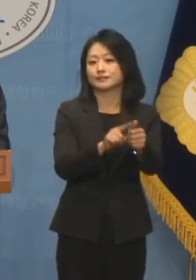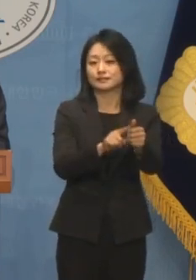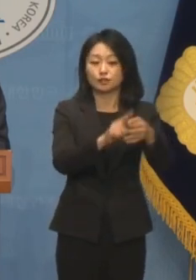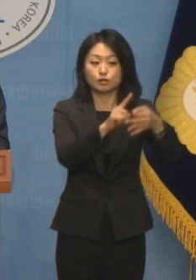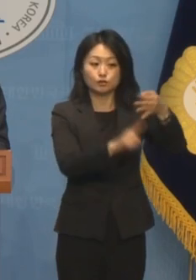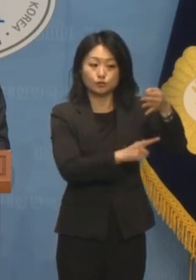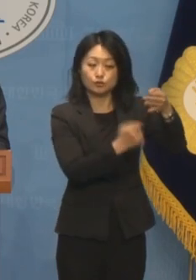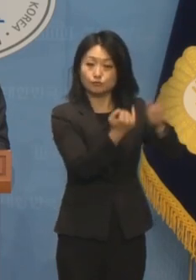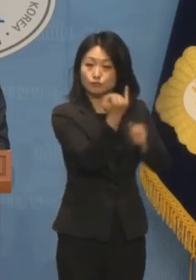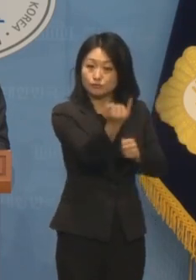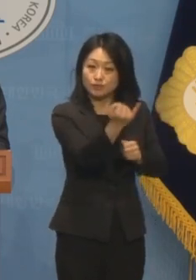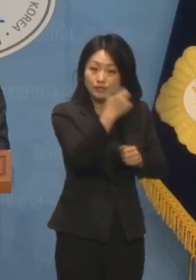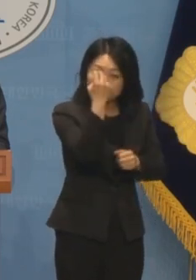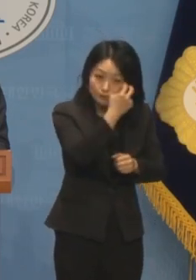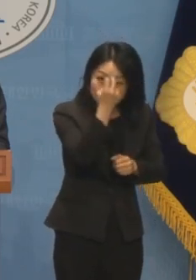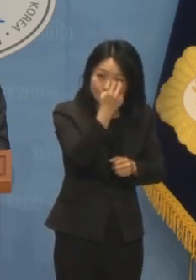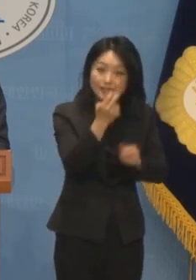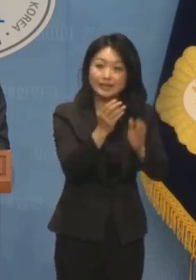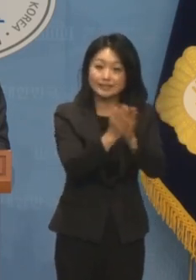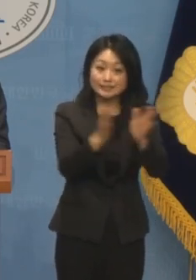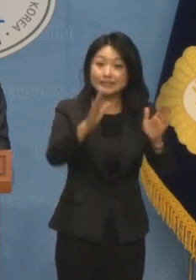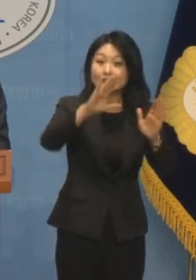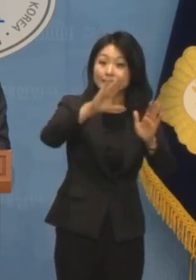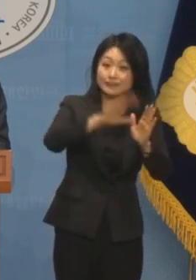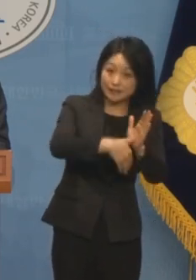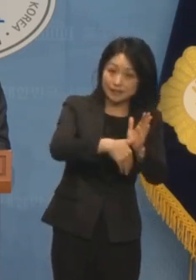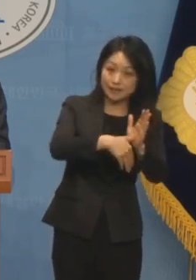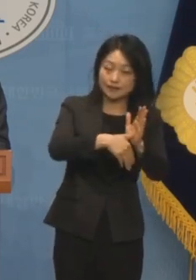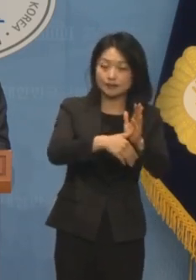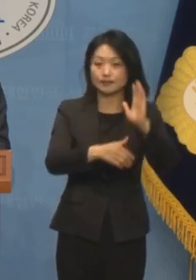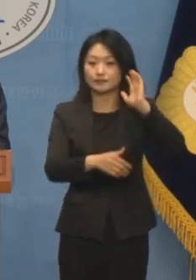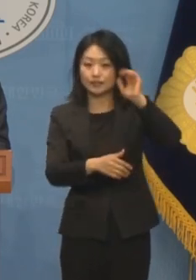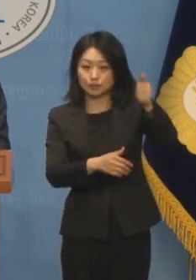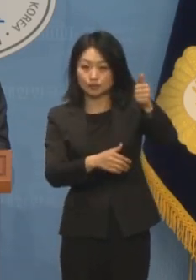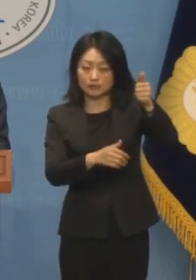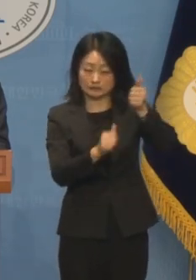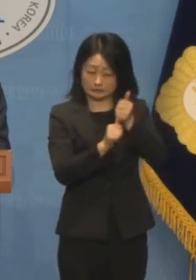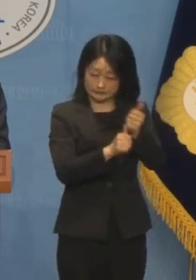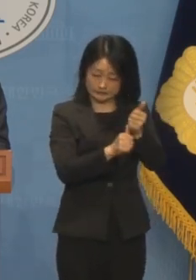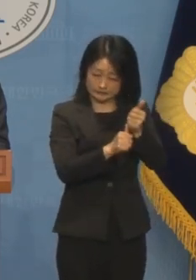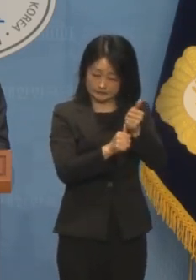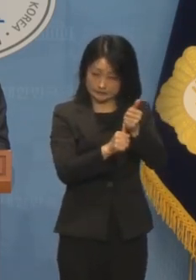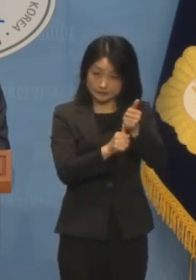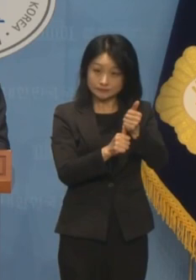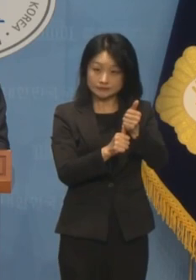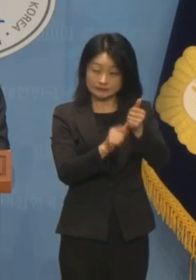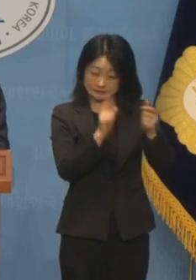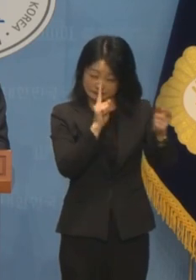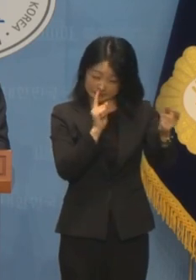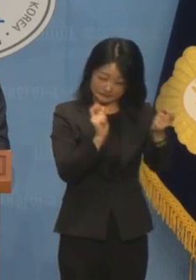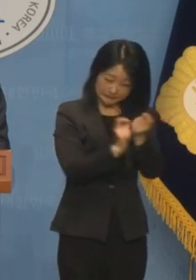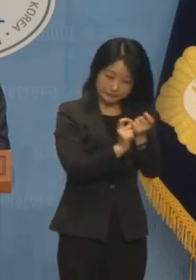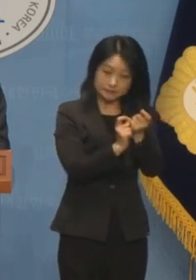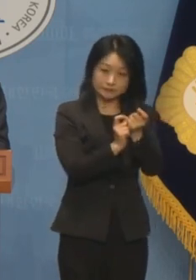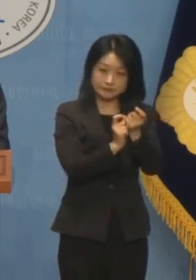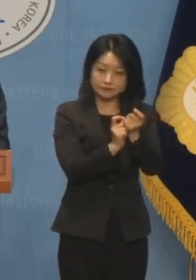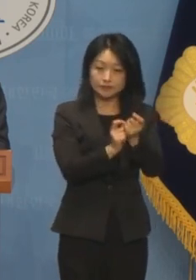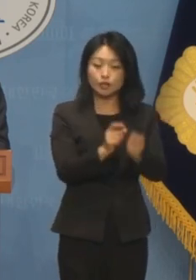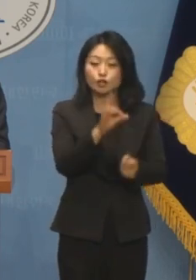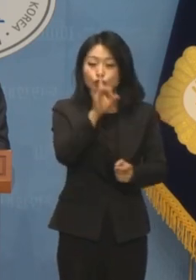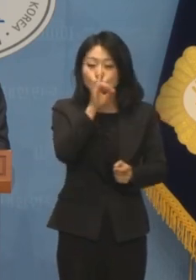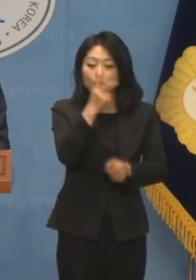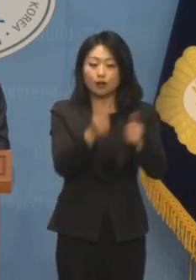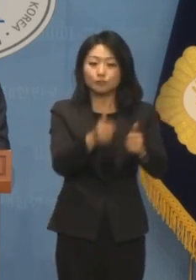대한 수사가 본격화하는 이때 대통령의 신복을 중앙지검장에 앉힌 것은 기어코